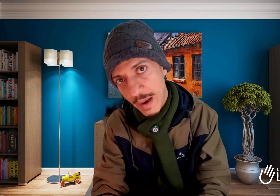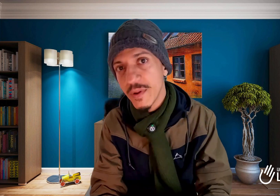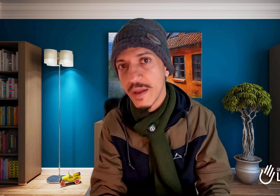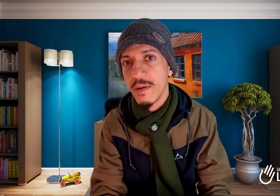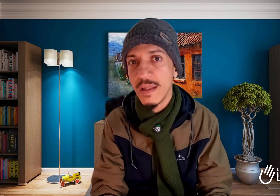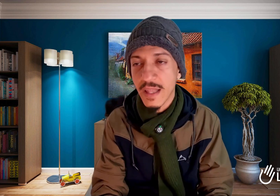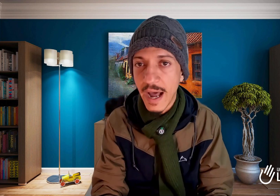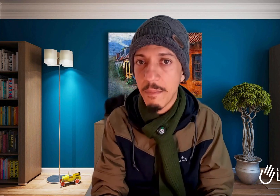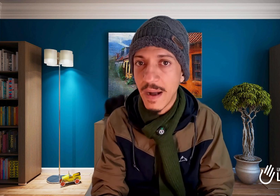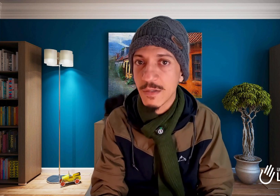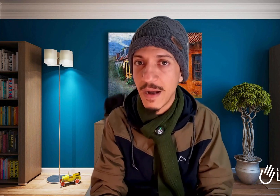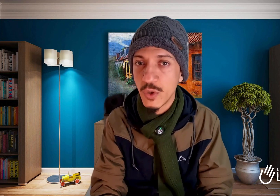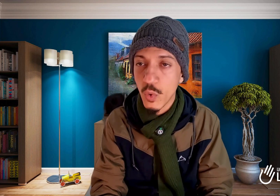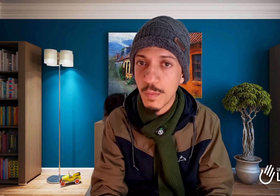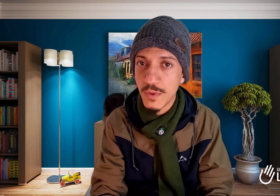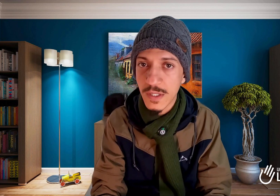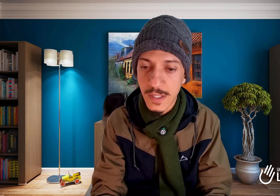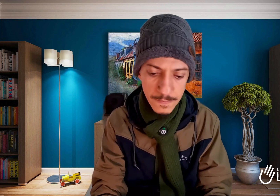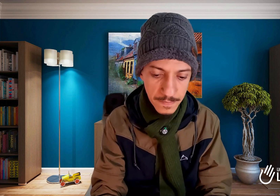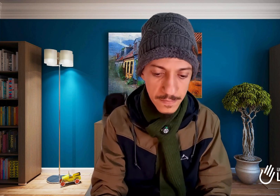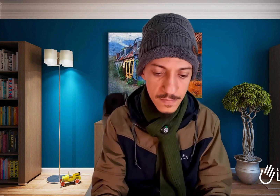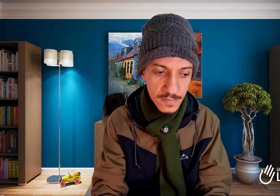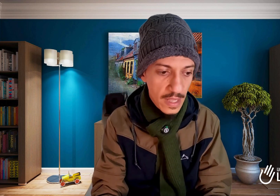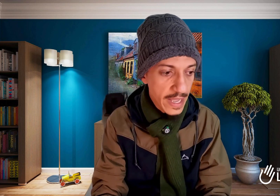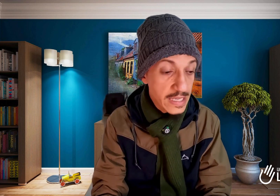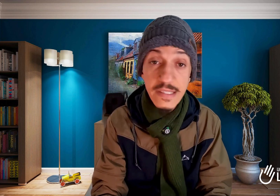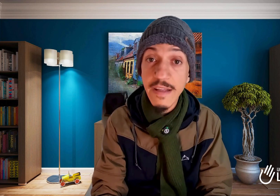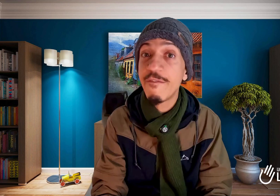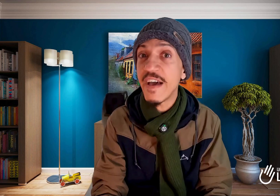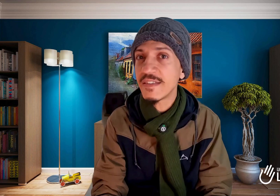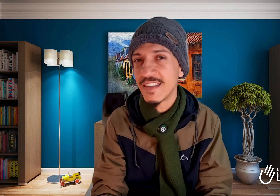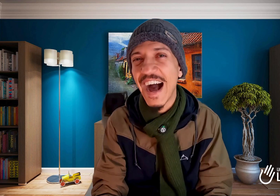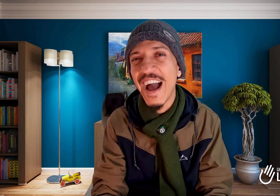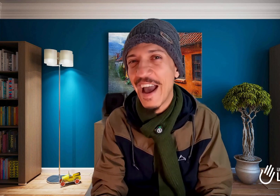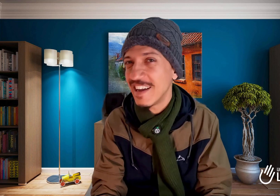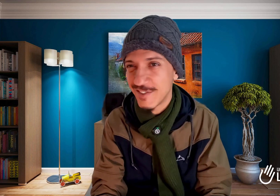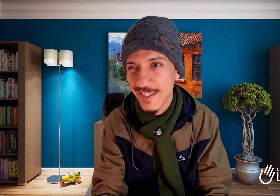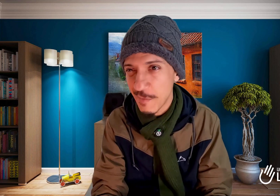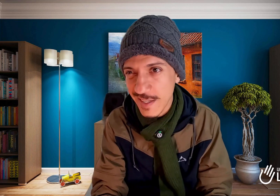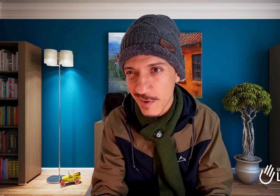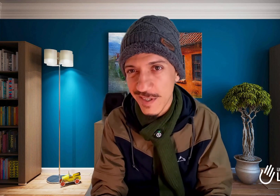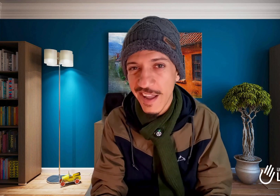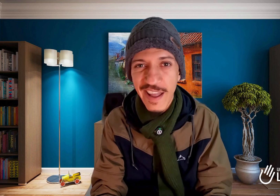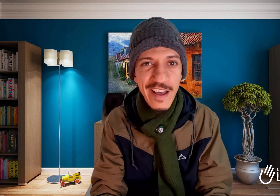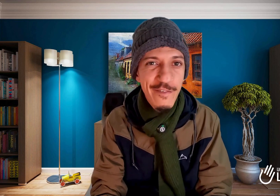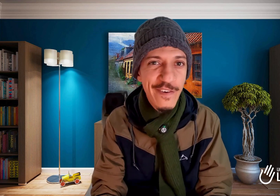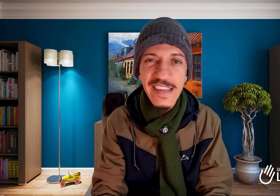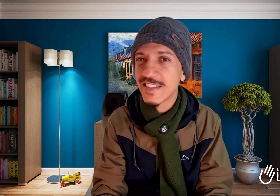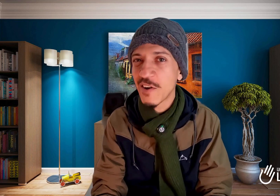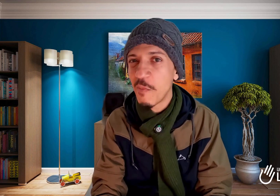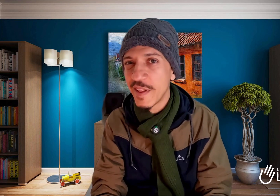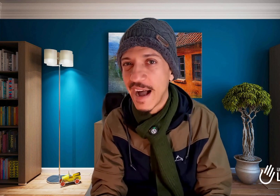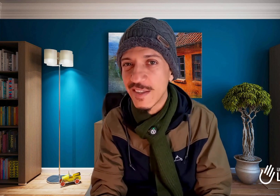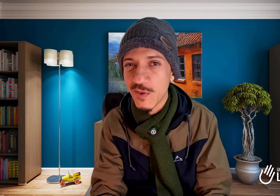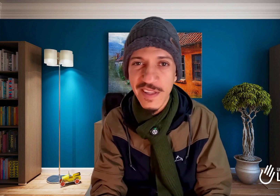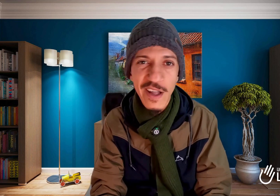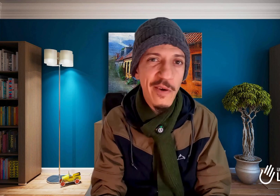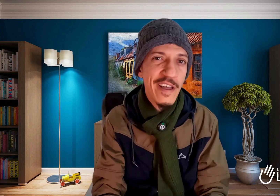poder entrar e participar de grupos assim. Existem festas, são as que eu mais gosto. Festas da comunidade surda. Então,